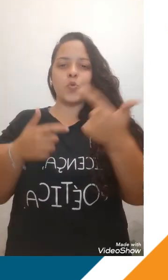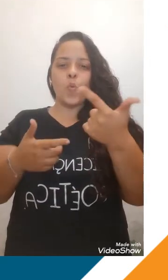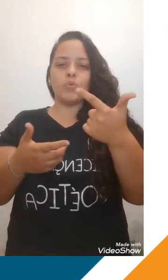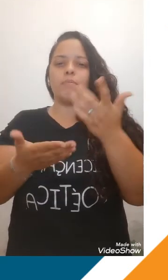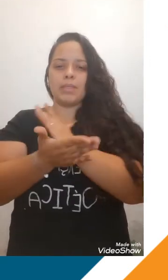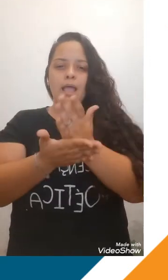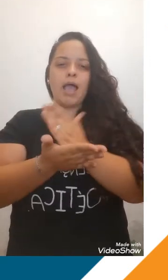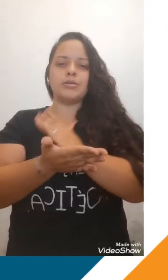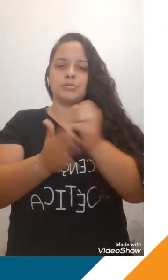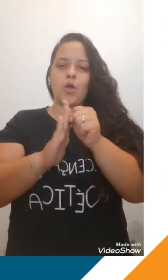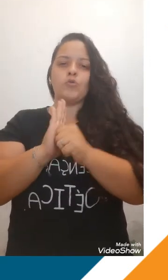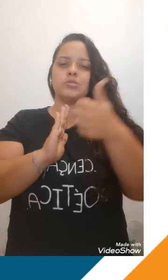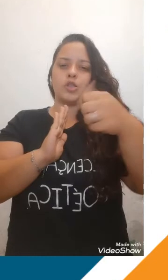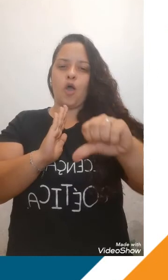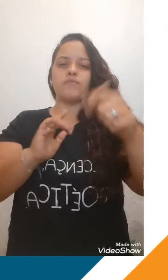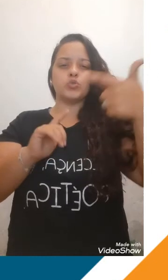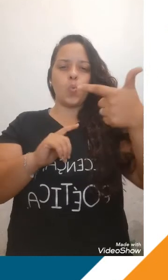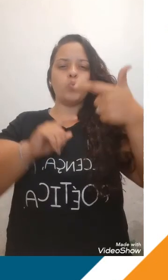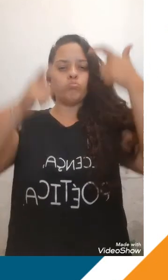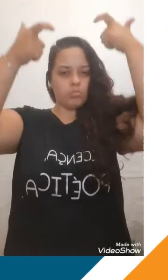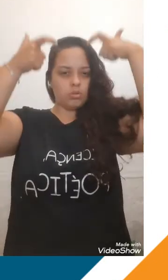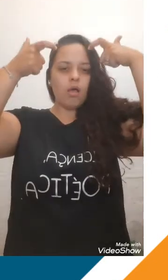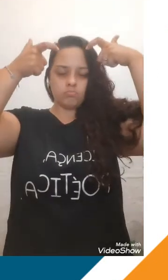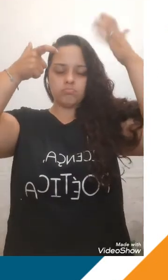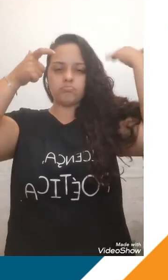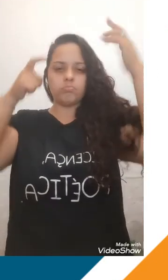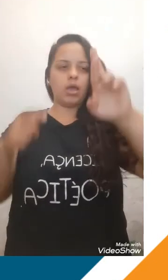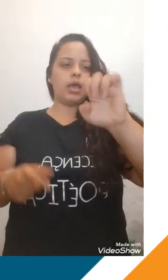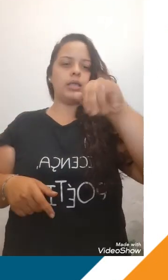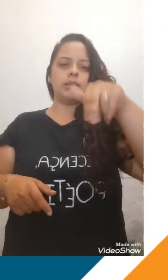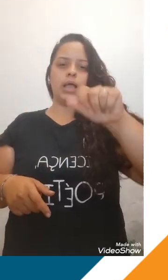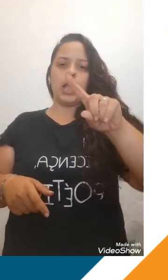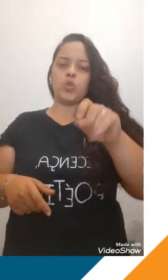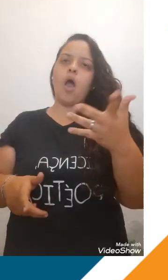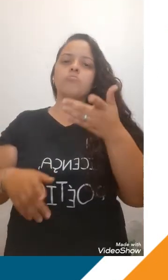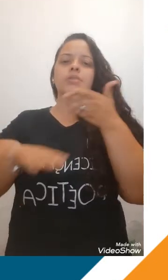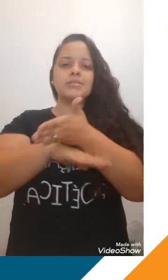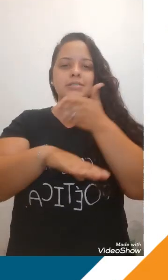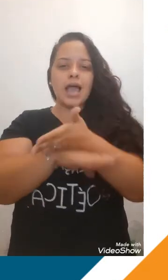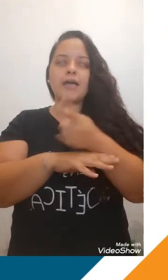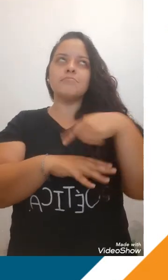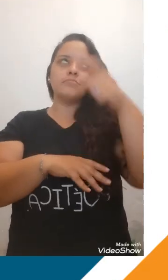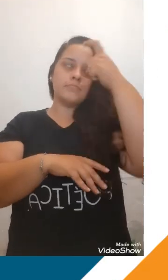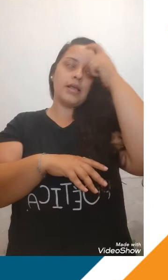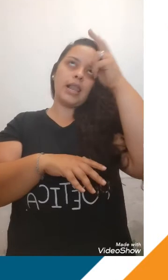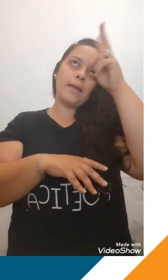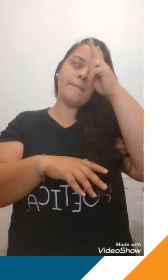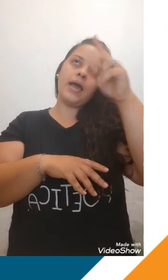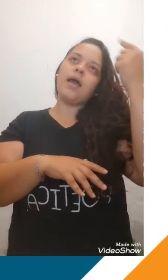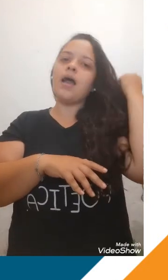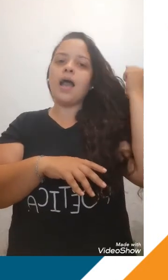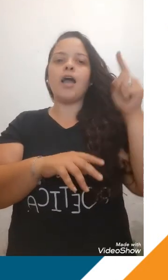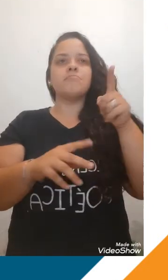do Segundo Reinado. Né? Então, é interessante que você então acesse, né, os conteúdos aí na sua cabeça que se referem a esse